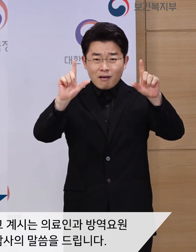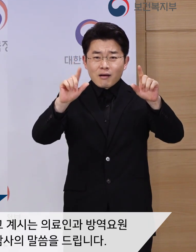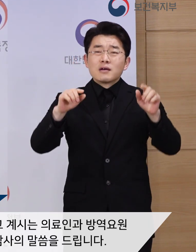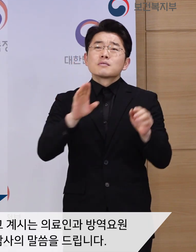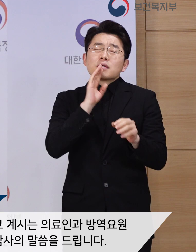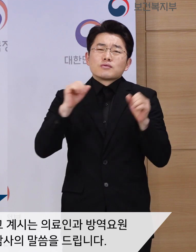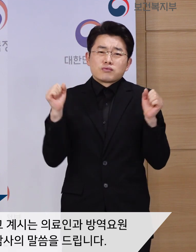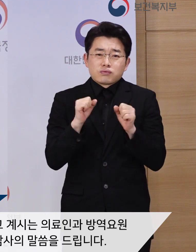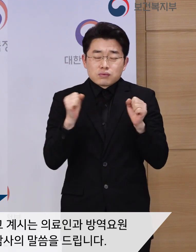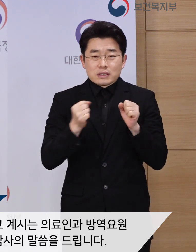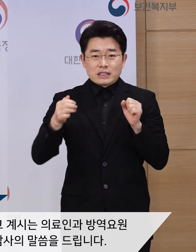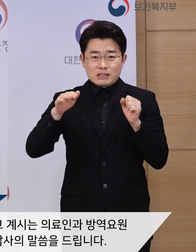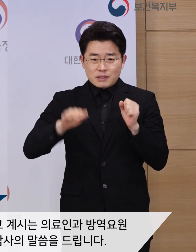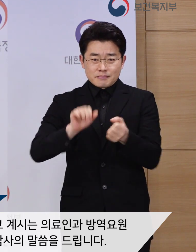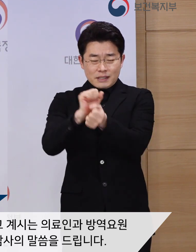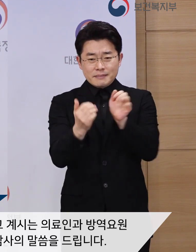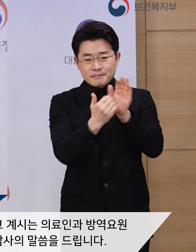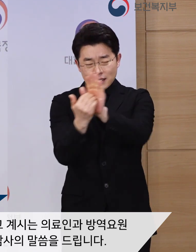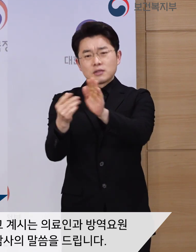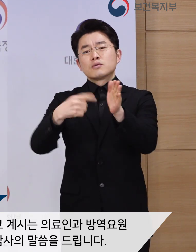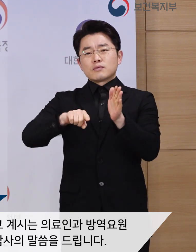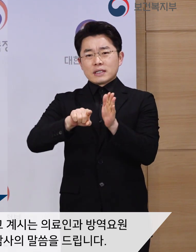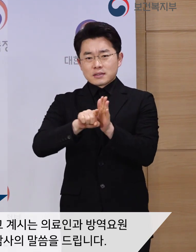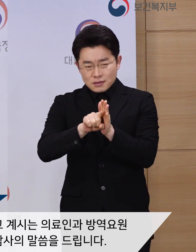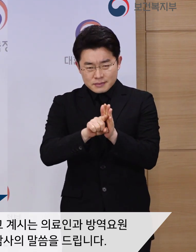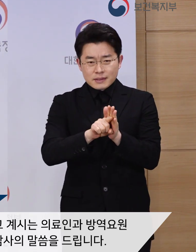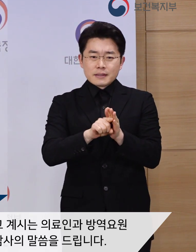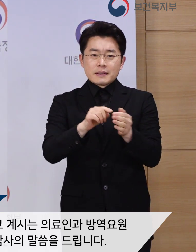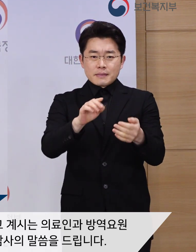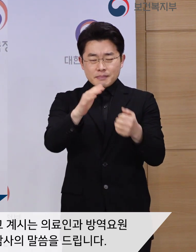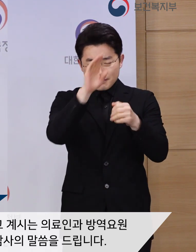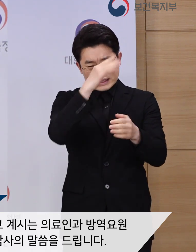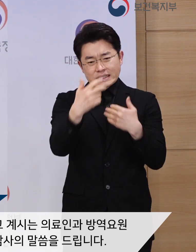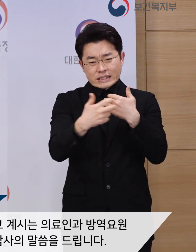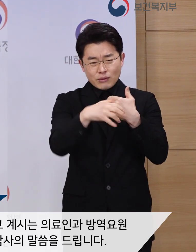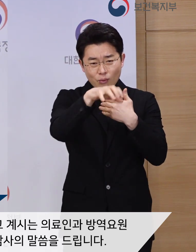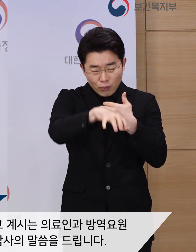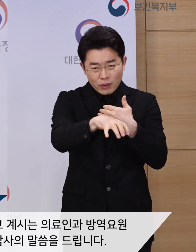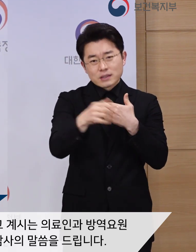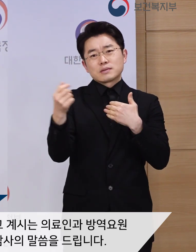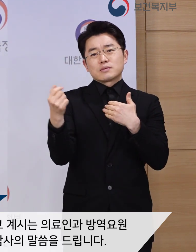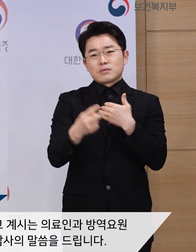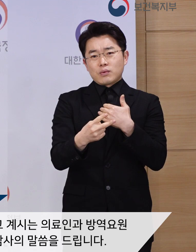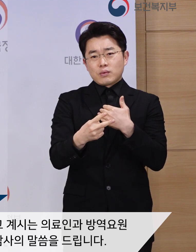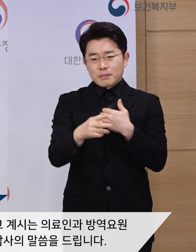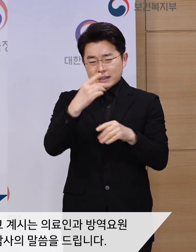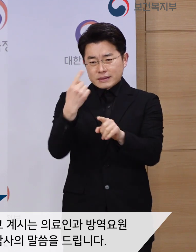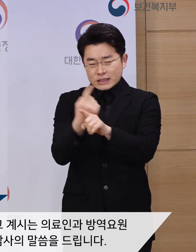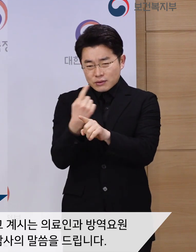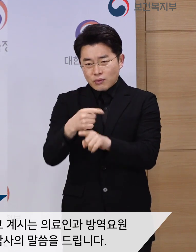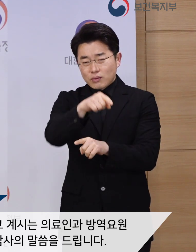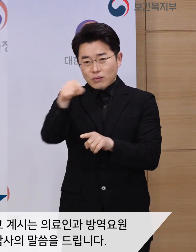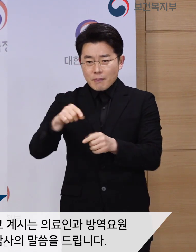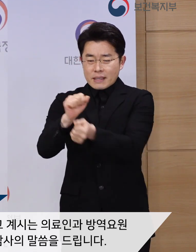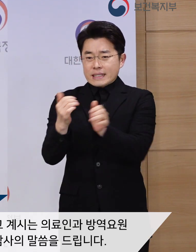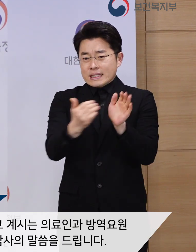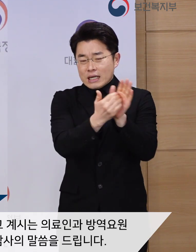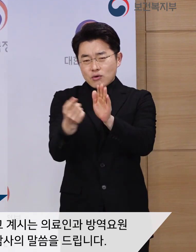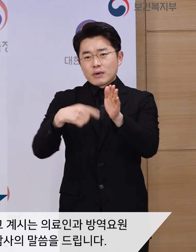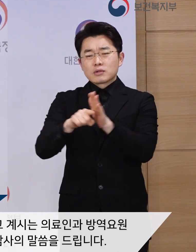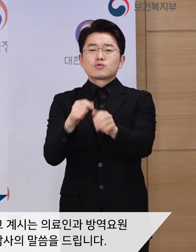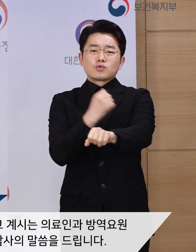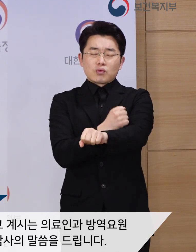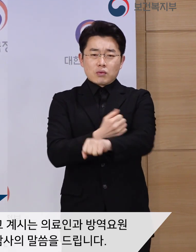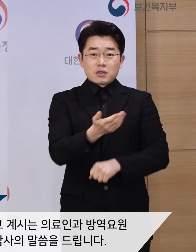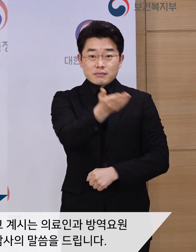새해 매우 추운 날씨에도 묵묵히 현장에서 애를 쓰고 계시는 의료인과 방역요원 그리고